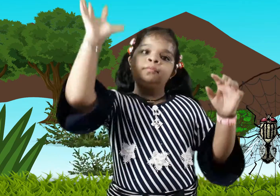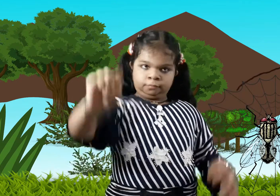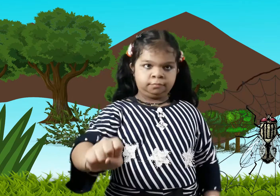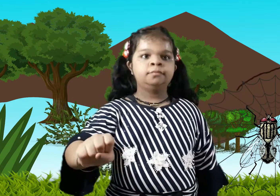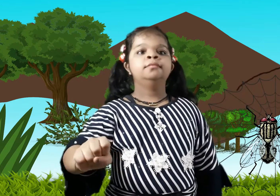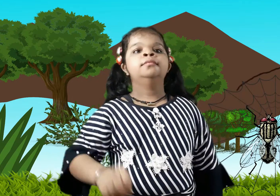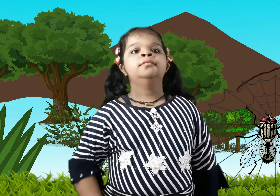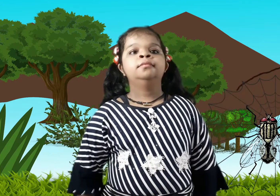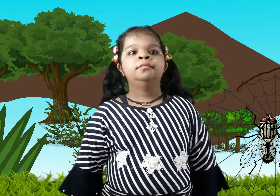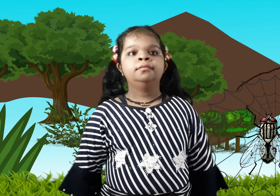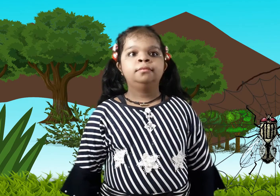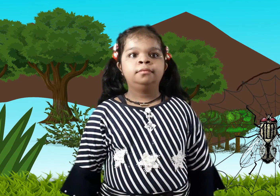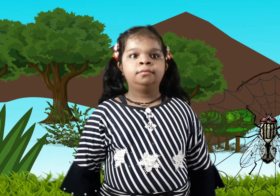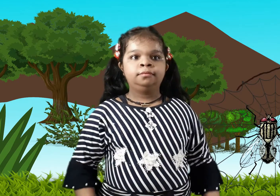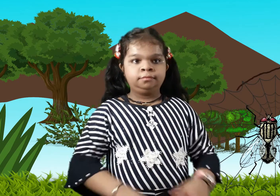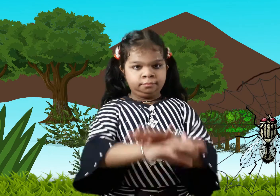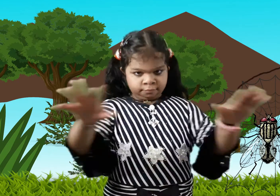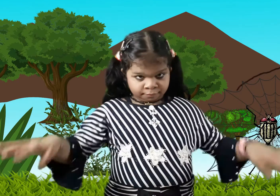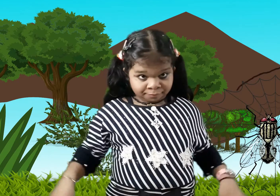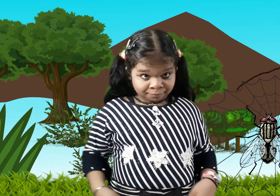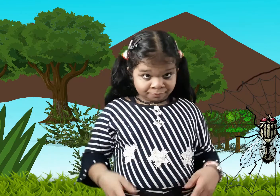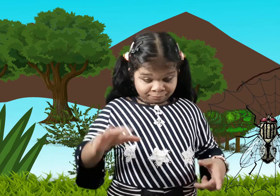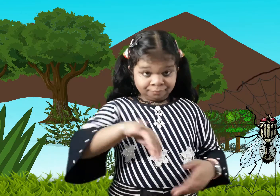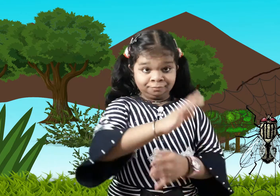और मकड़ी के जाल में फंस गई।